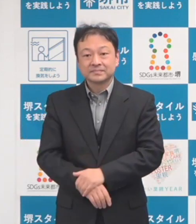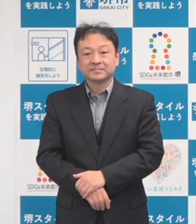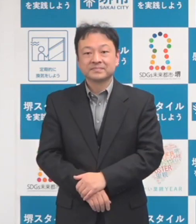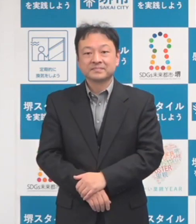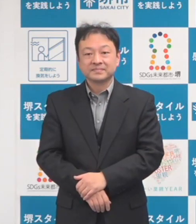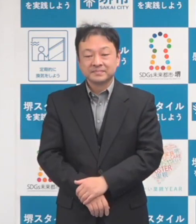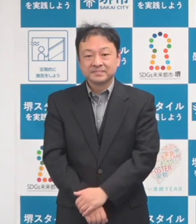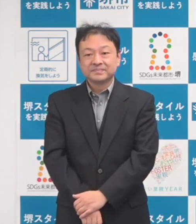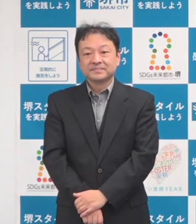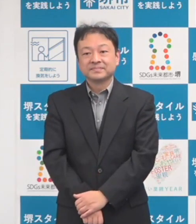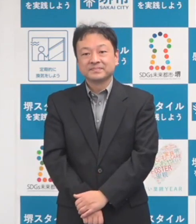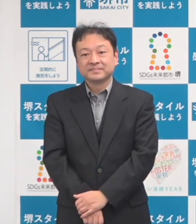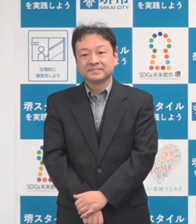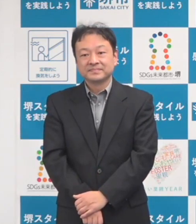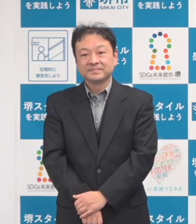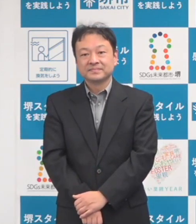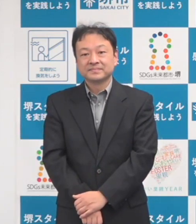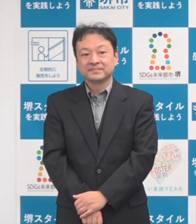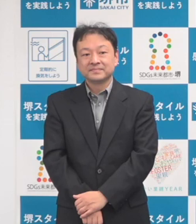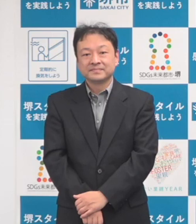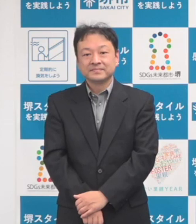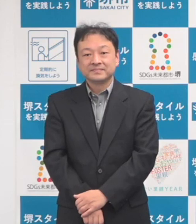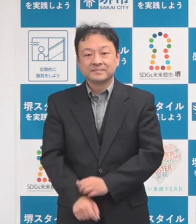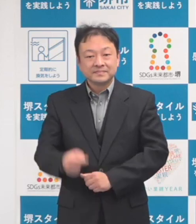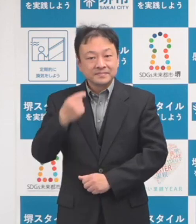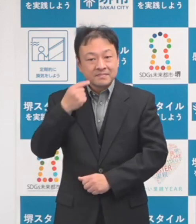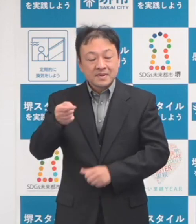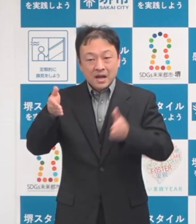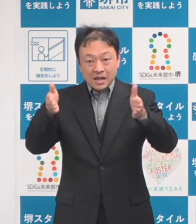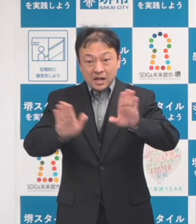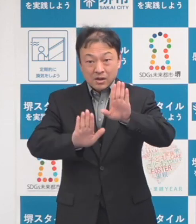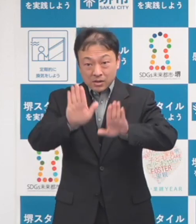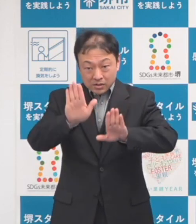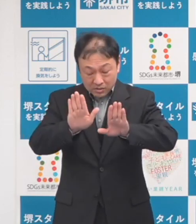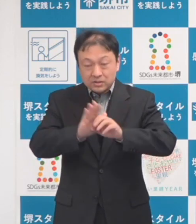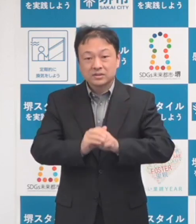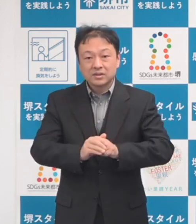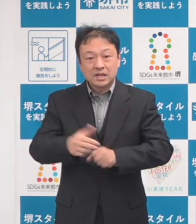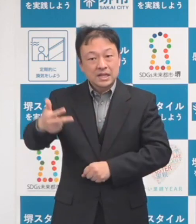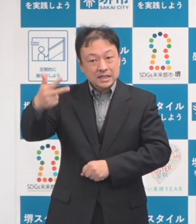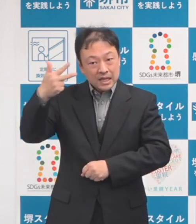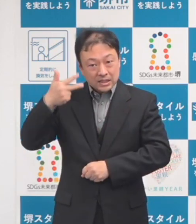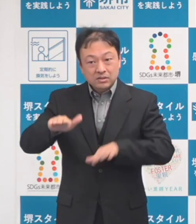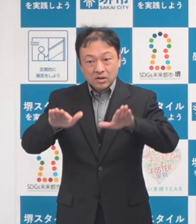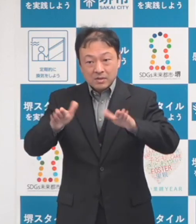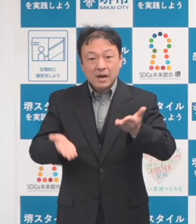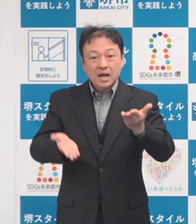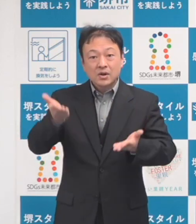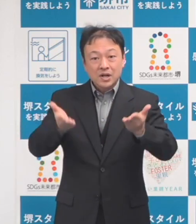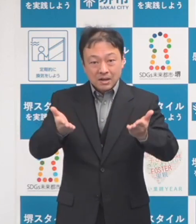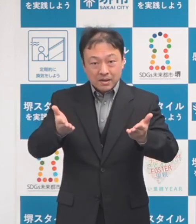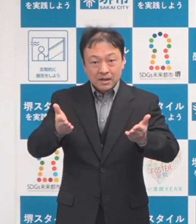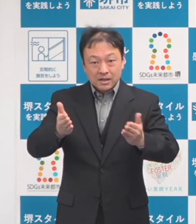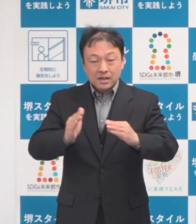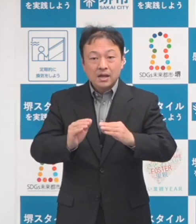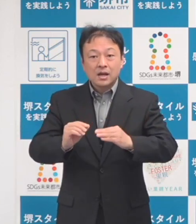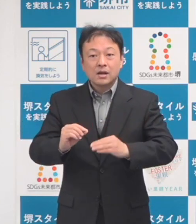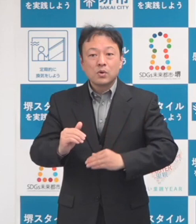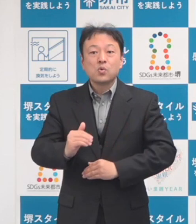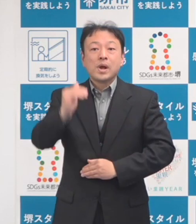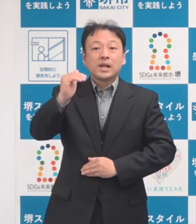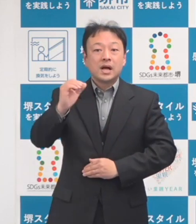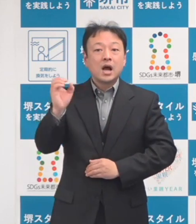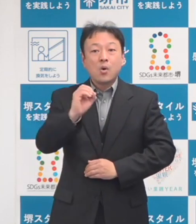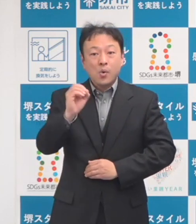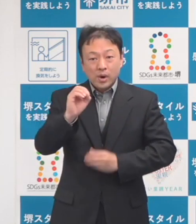のカレンダーですね。1ヶ月間、4週間を見ましても前週比を上回っているオレンジのところがもうこの